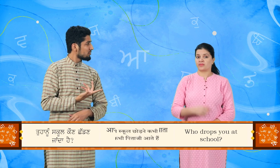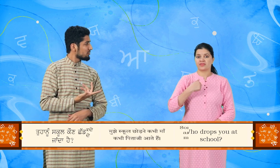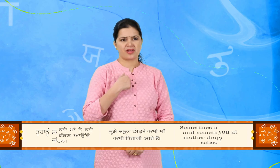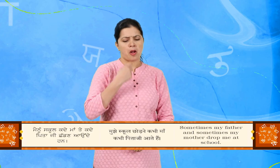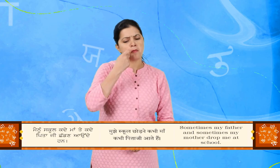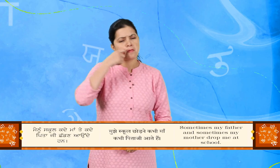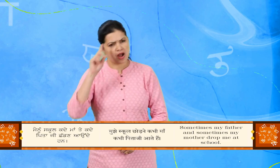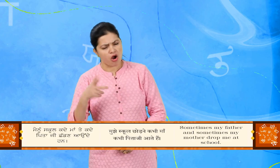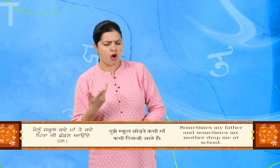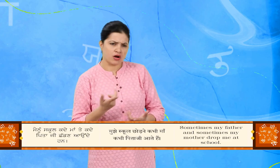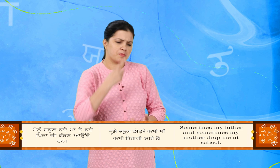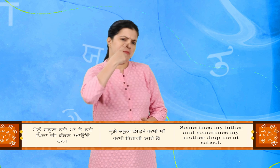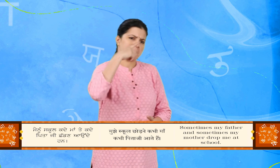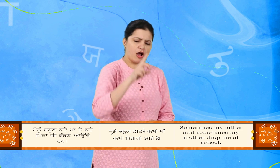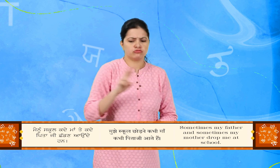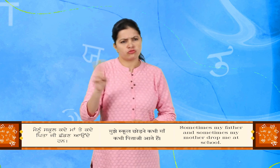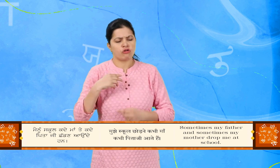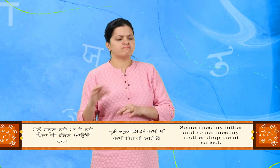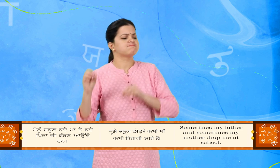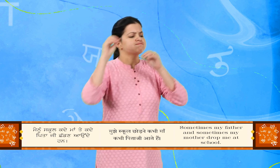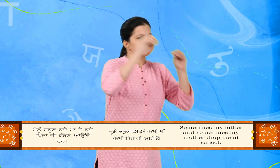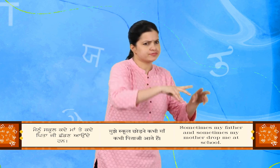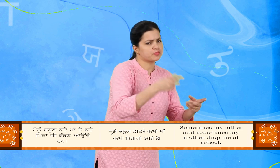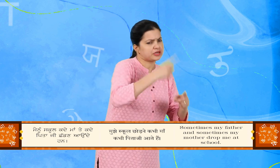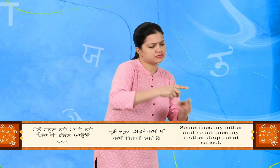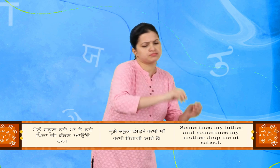मैंनू स्कूल कदे मां ते कदे पिता दोनो छड़न आन दे हाँ